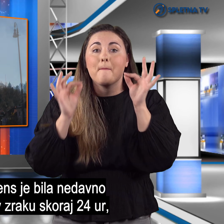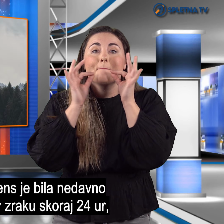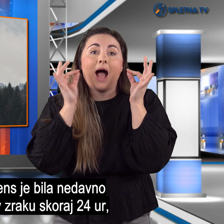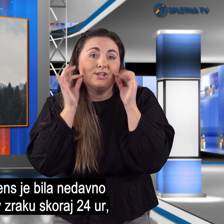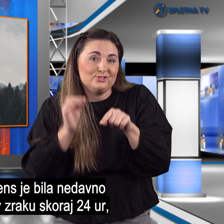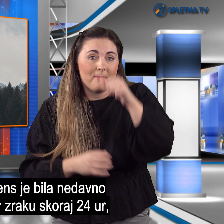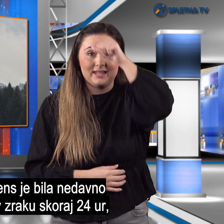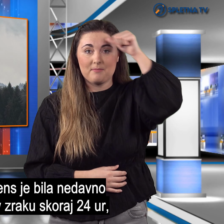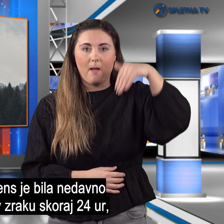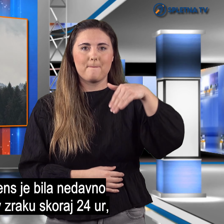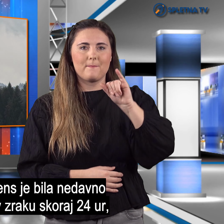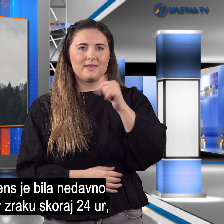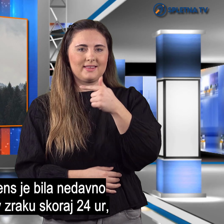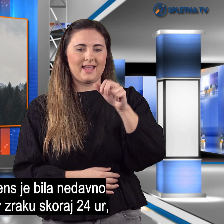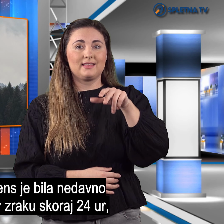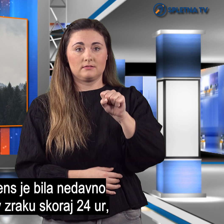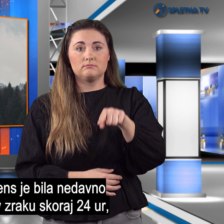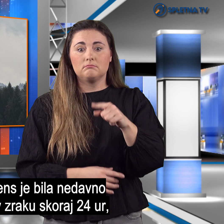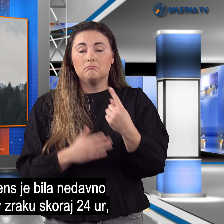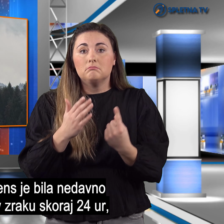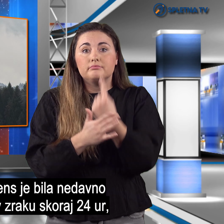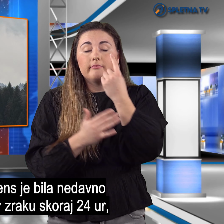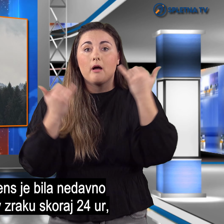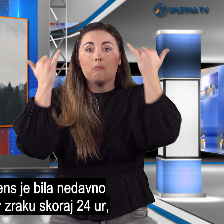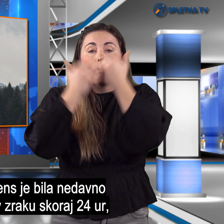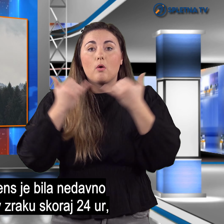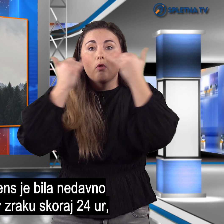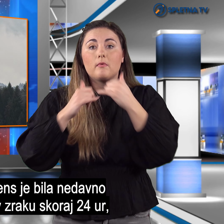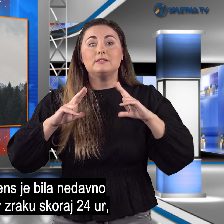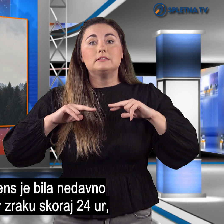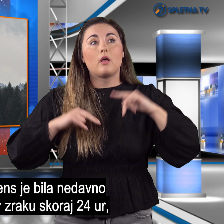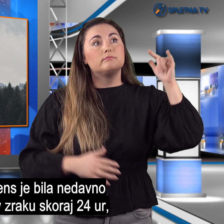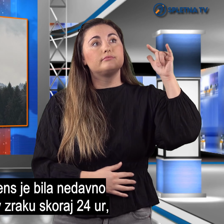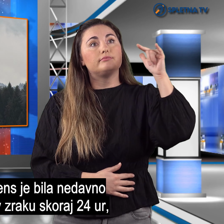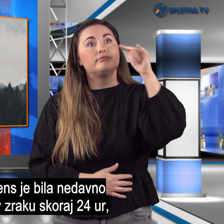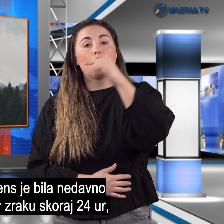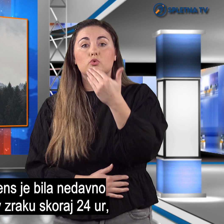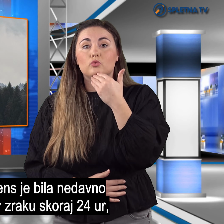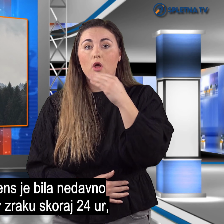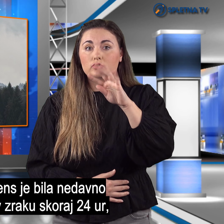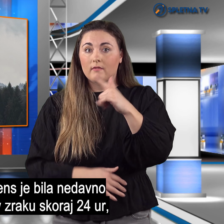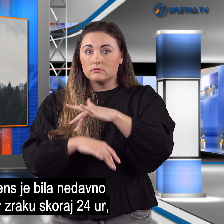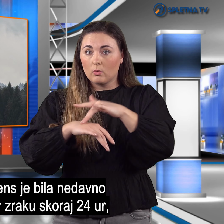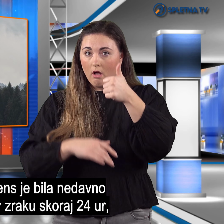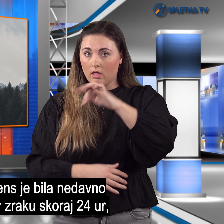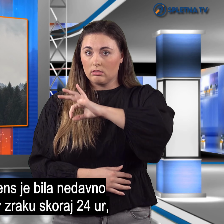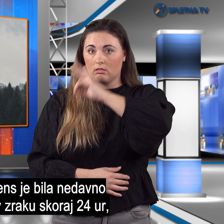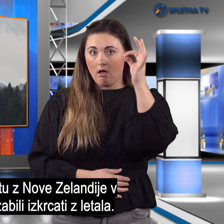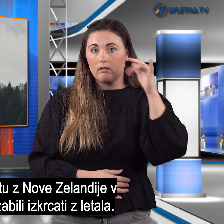Mačka Mites je bila nedavno pomotoma v zraku skoraj 24 ur, ko so jo po poletu z Nove Zelandije v